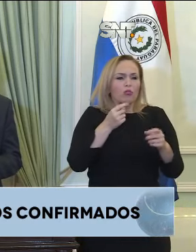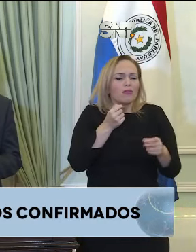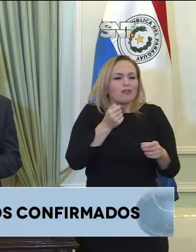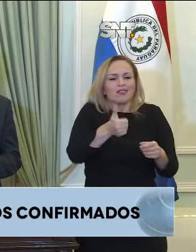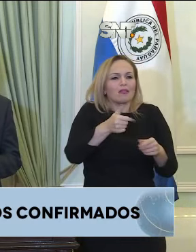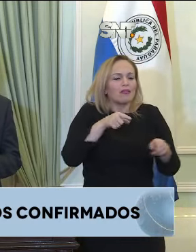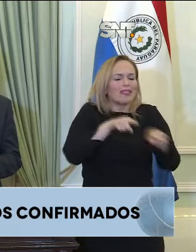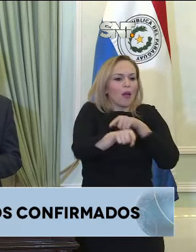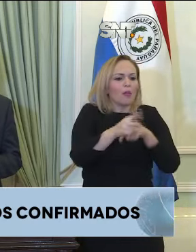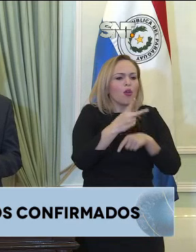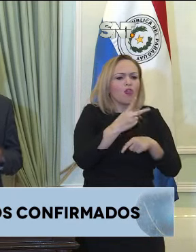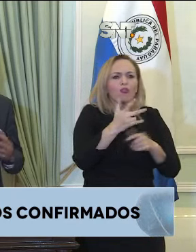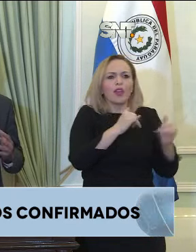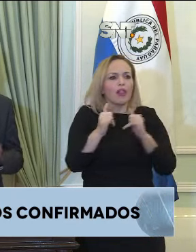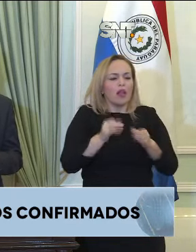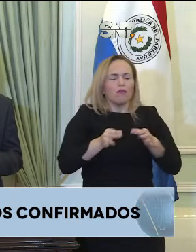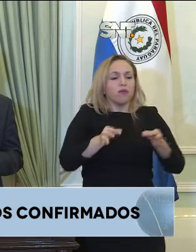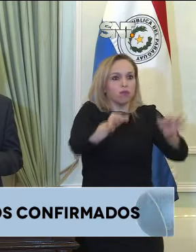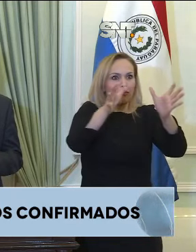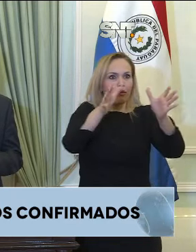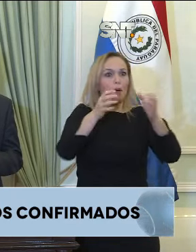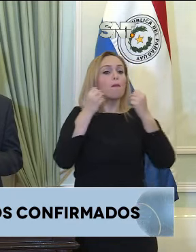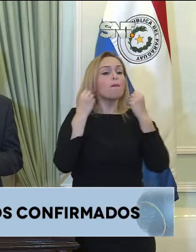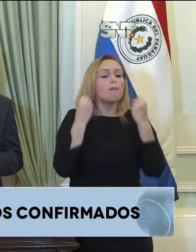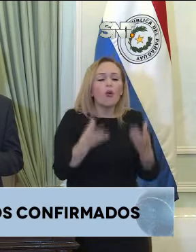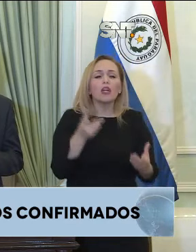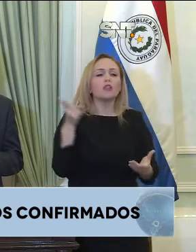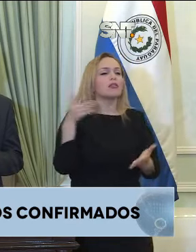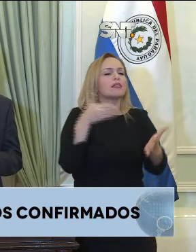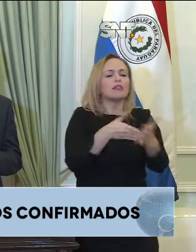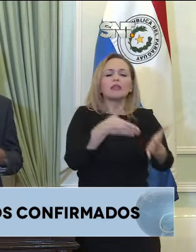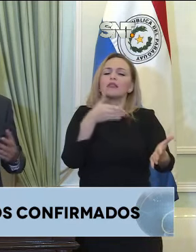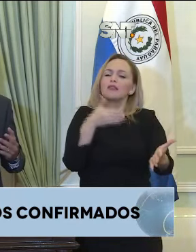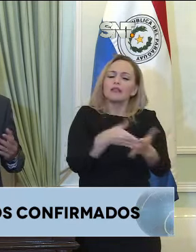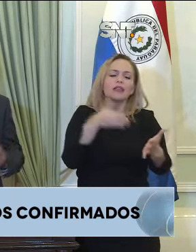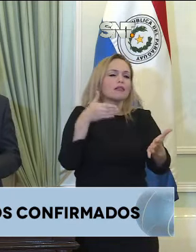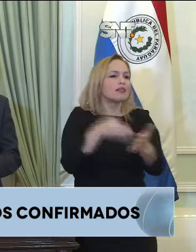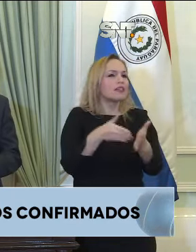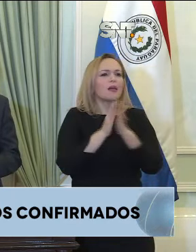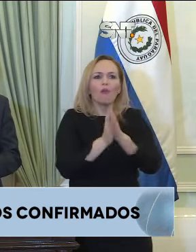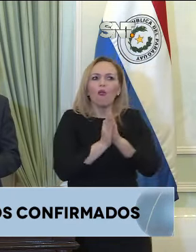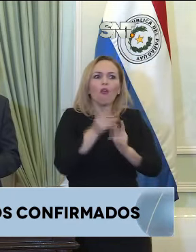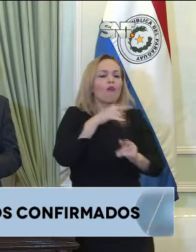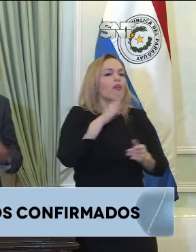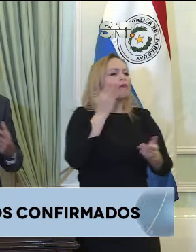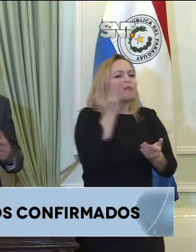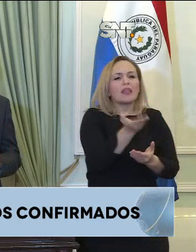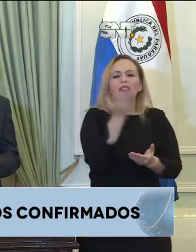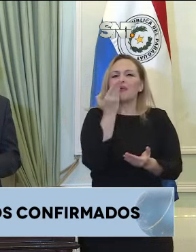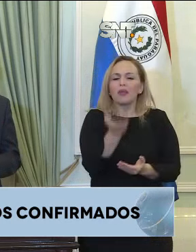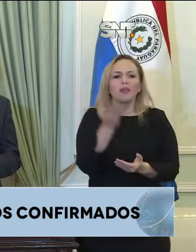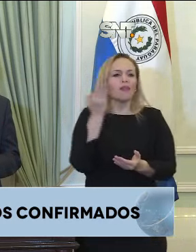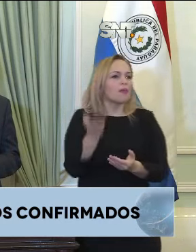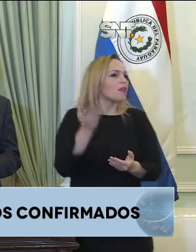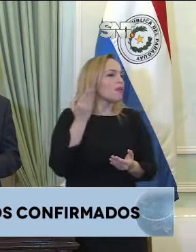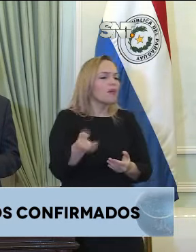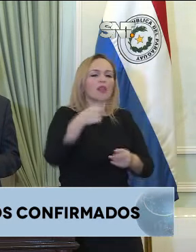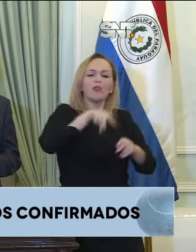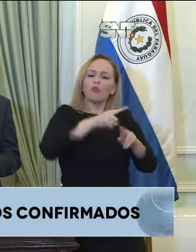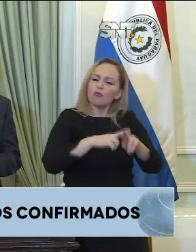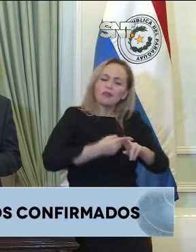Entonces, por eso es que enfatizamos tanto las medidas que están en nuestro poder, cada uno de nosotros, de poder